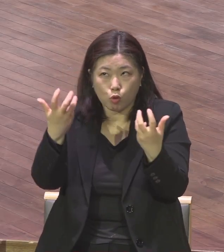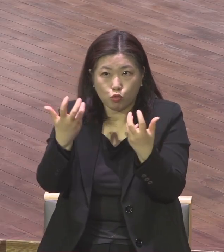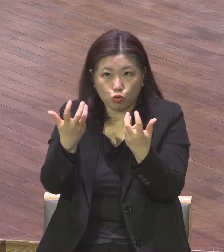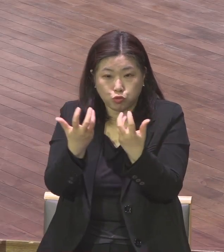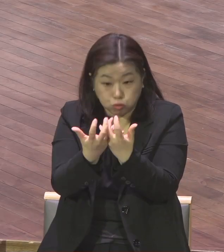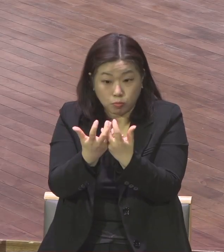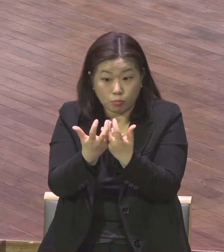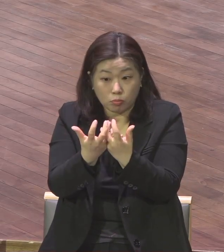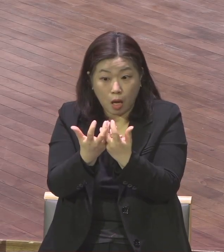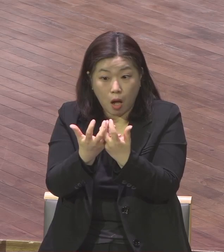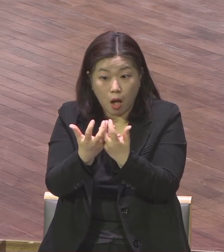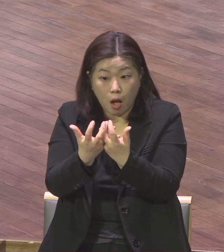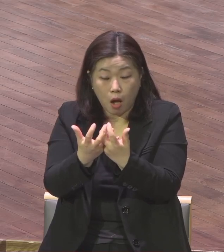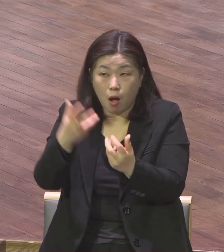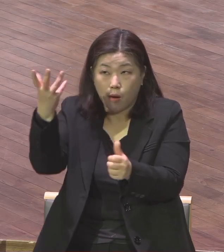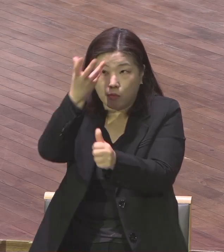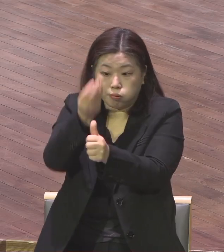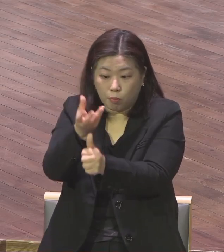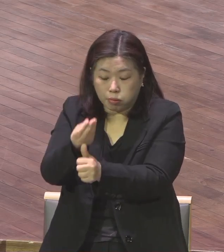되느냐. 남자만 5,000명